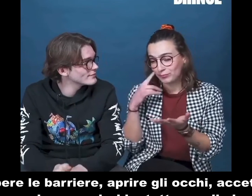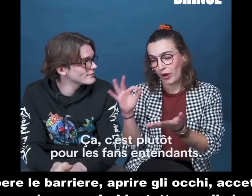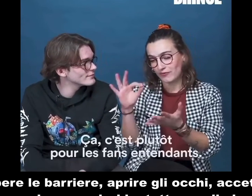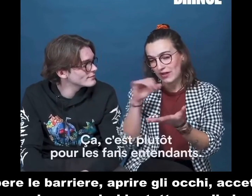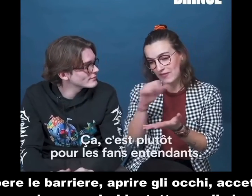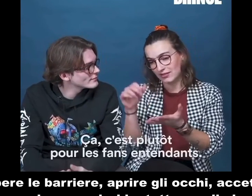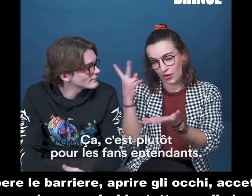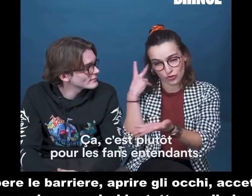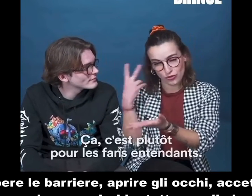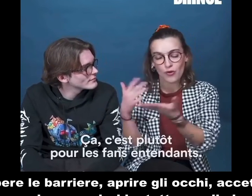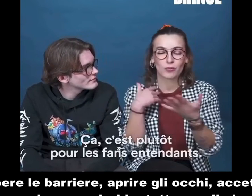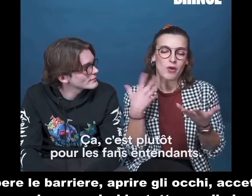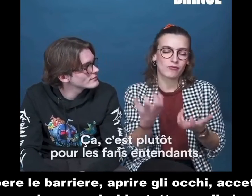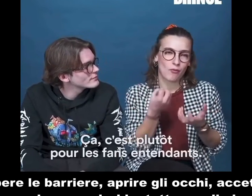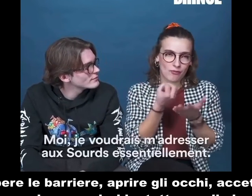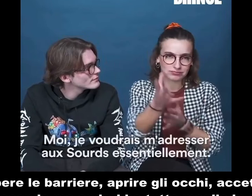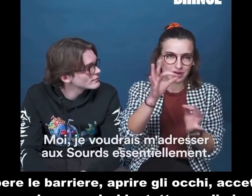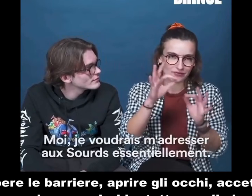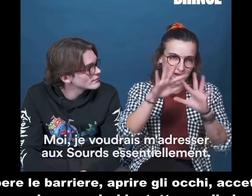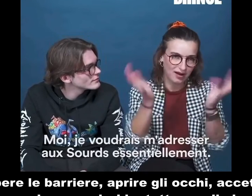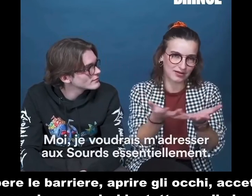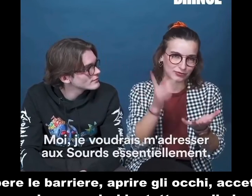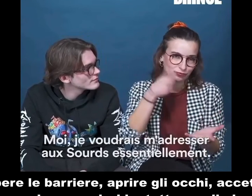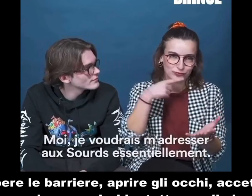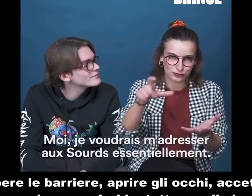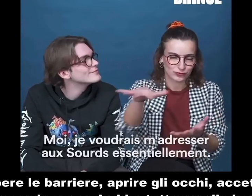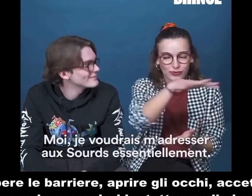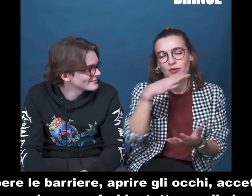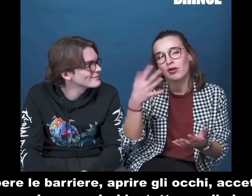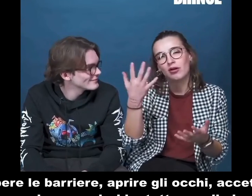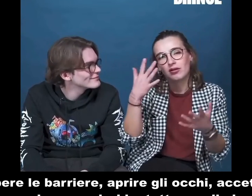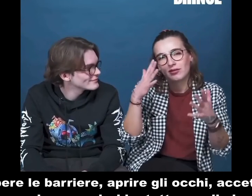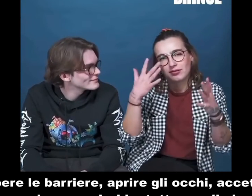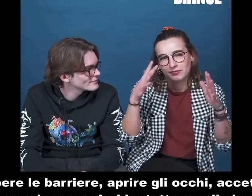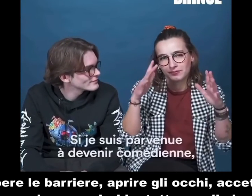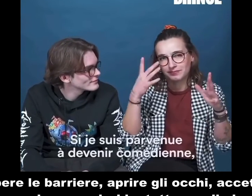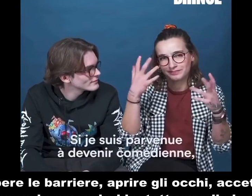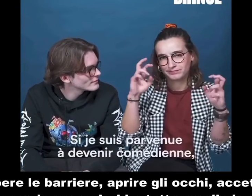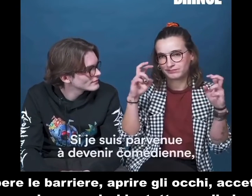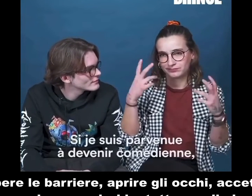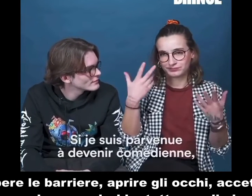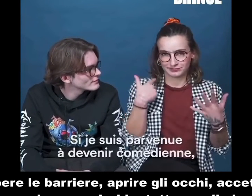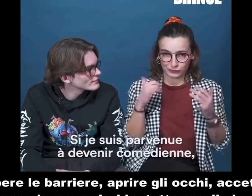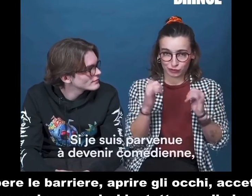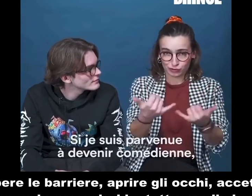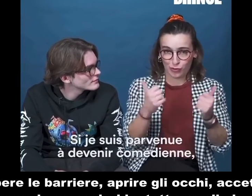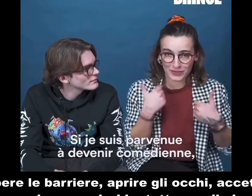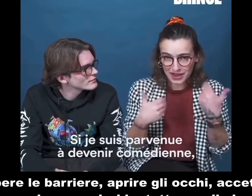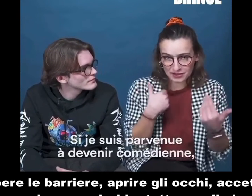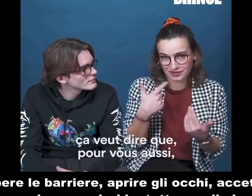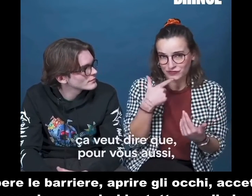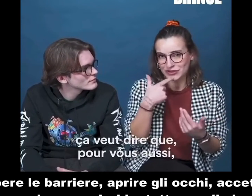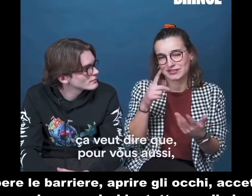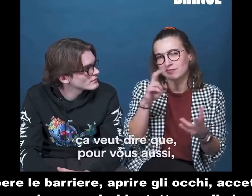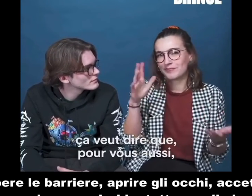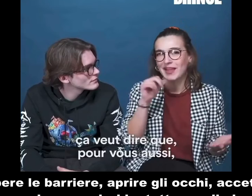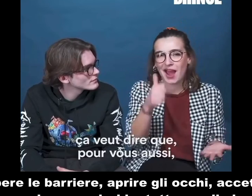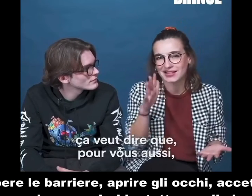Ça, c'est plutôt pour les fans entendants. Moi, je voudrais m'adresser aux sourds essentiellement. Si je suis parvenue à devenir comédienne, ça veut dire que pour vous aussi, rien